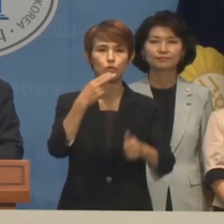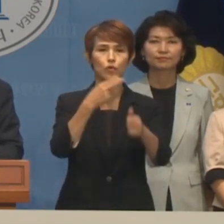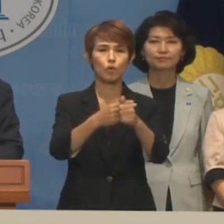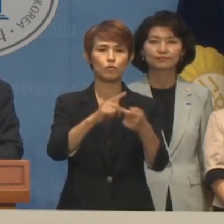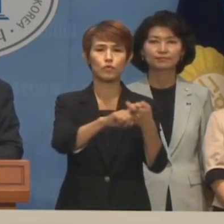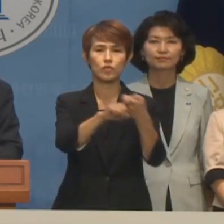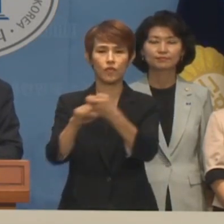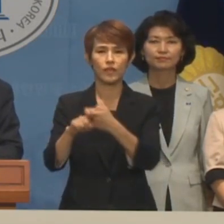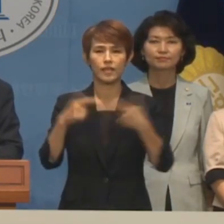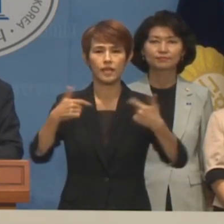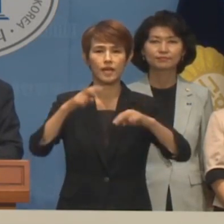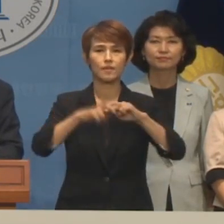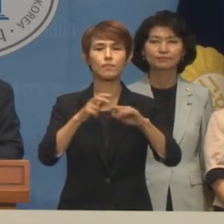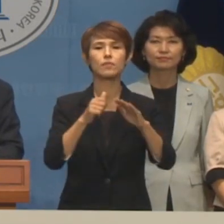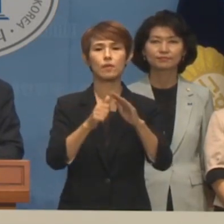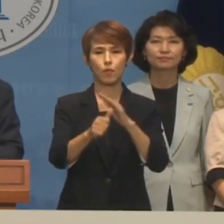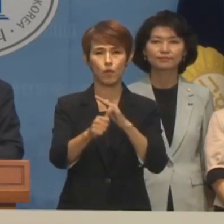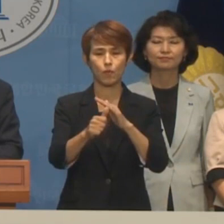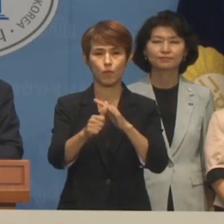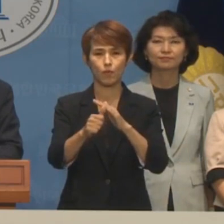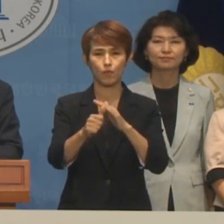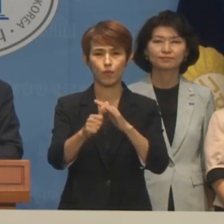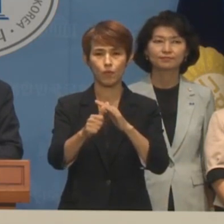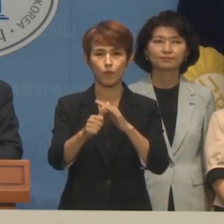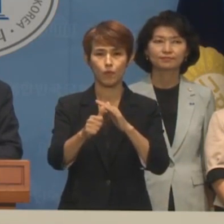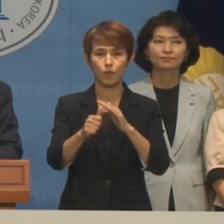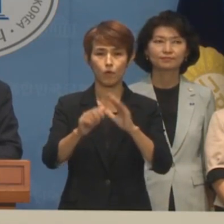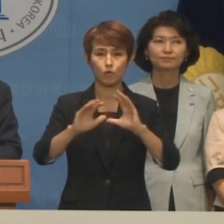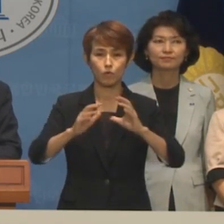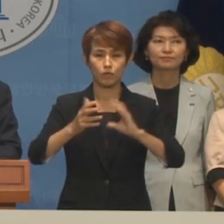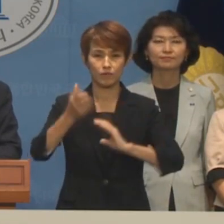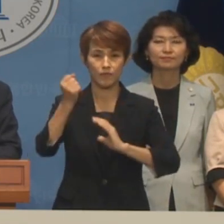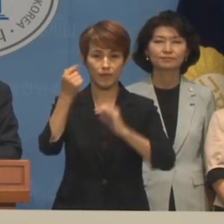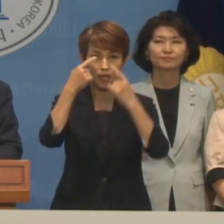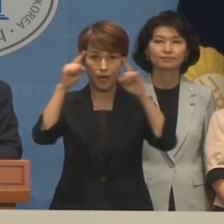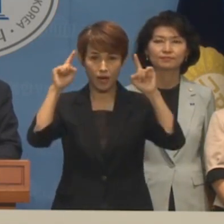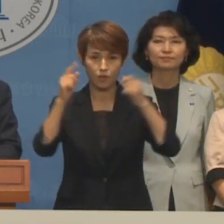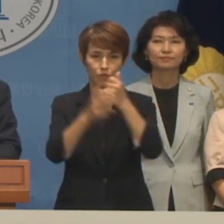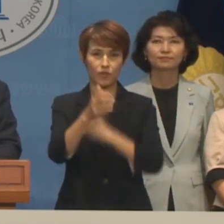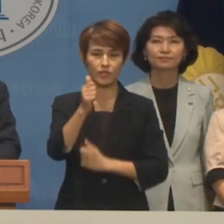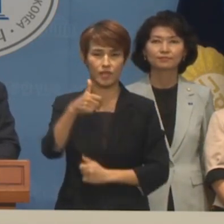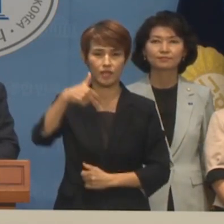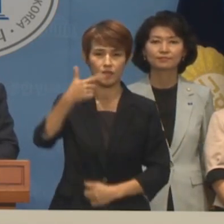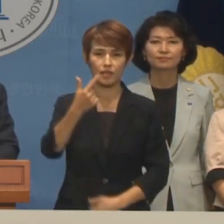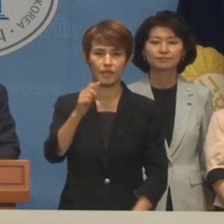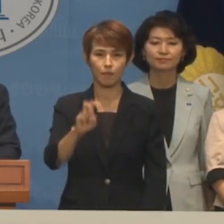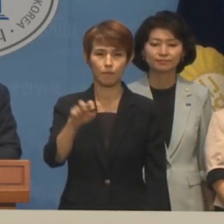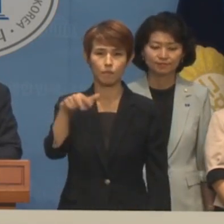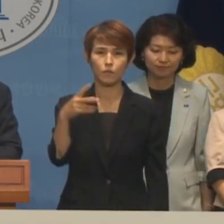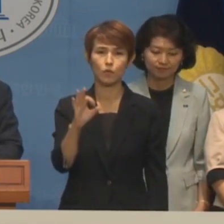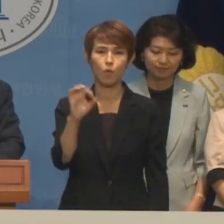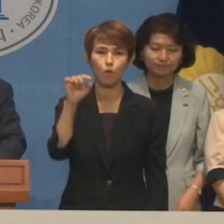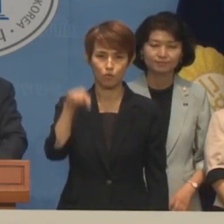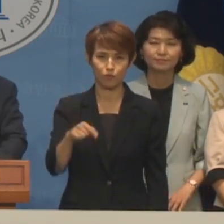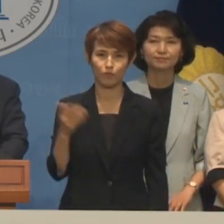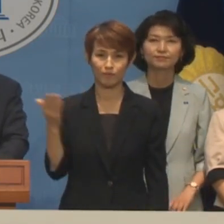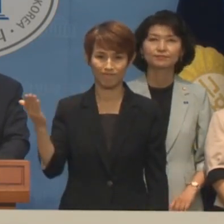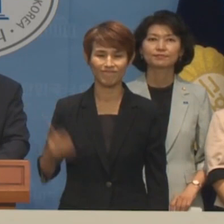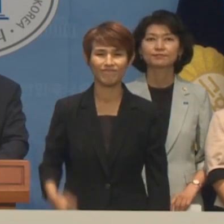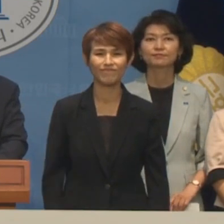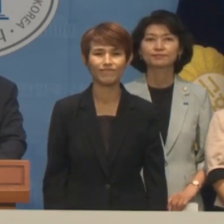전국교수연대회의 상임대표를 맡고 있는 전국국공립대학 교수노동조합위원장 남중웅입니다. 반갑습니다.